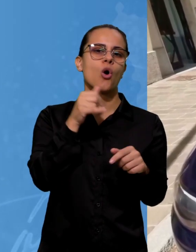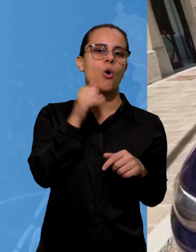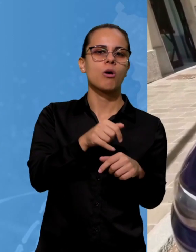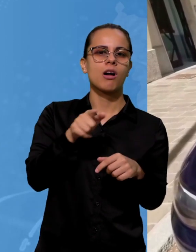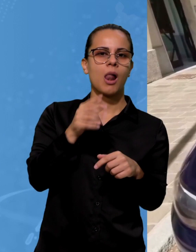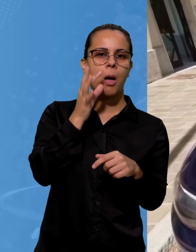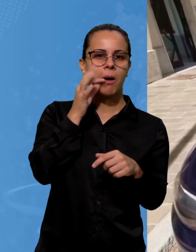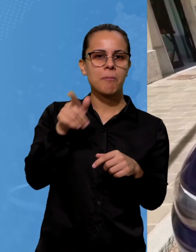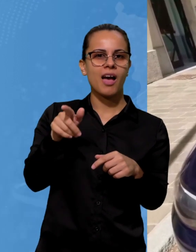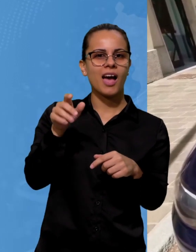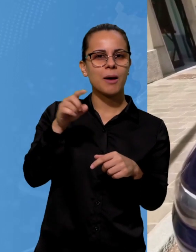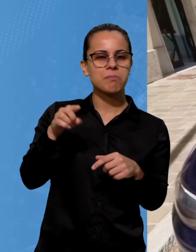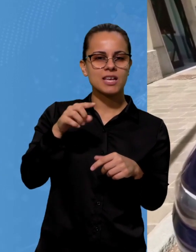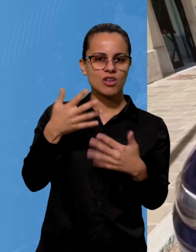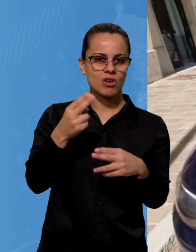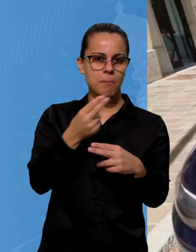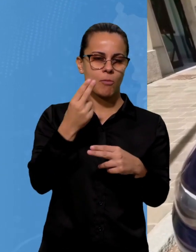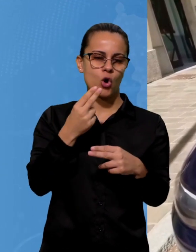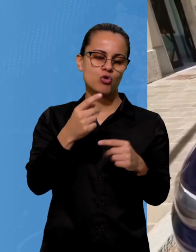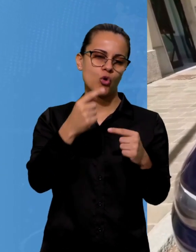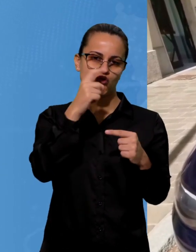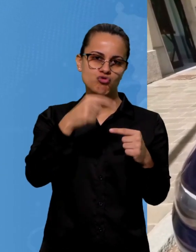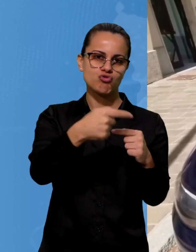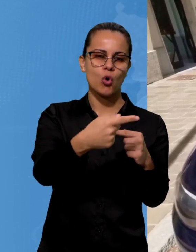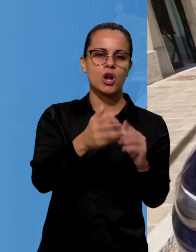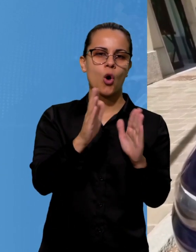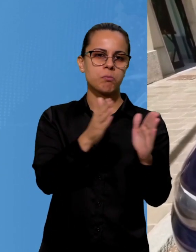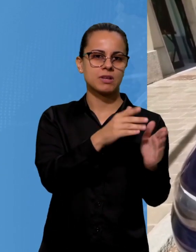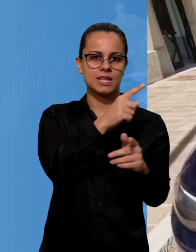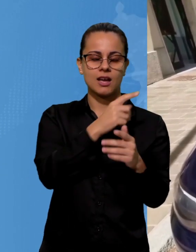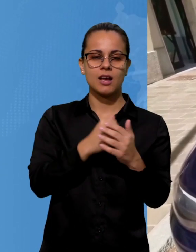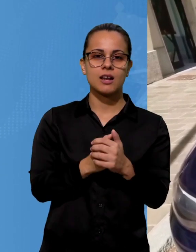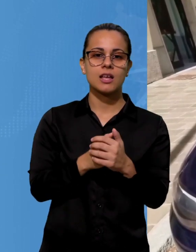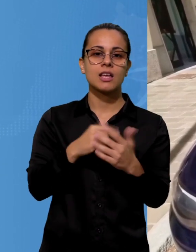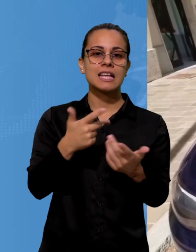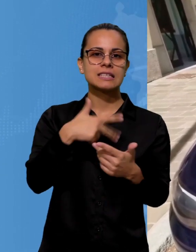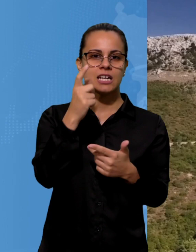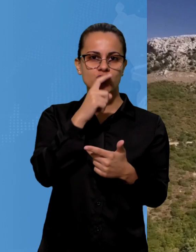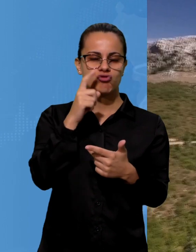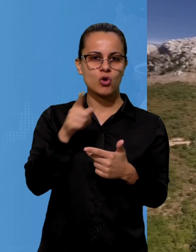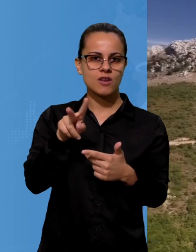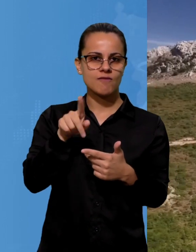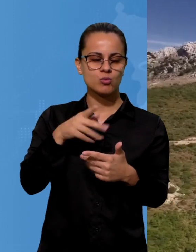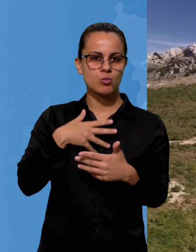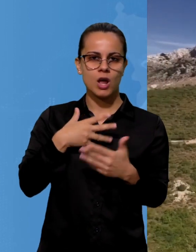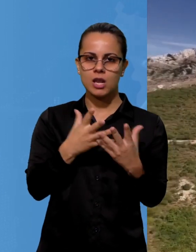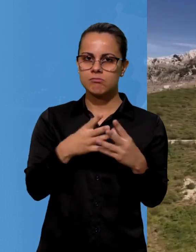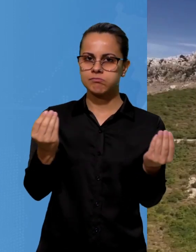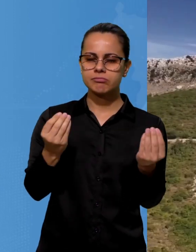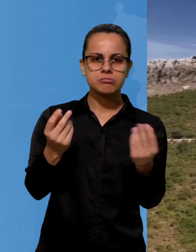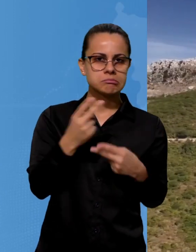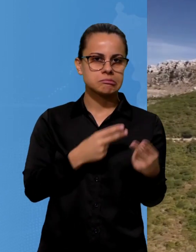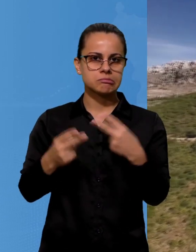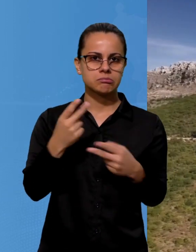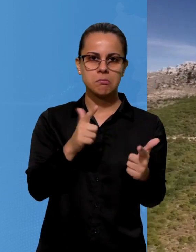di Antonello, che è morto alcuni giorni dopo in ospedale. Per tre giorni il 21enne, che era sospettato dagli investigatori, è risultato irreperibile,